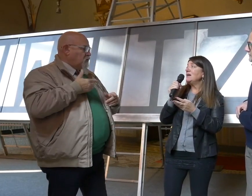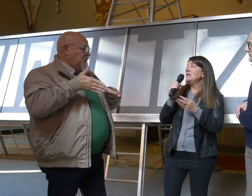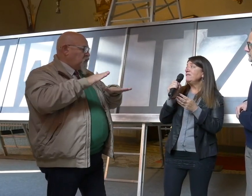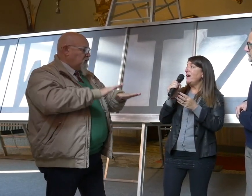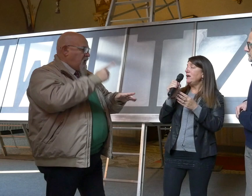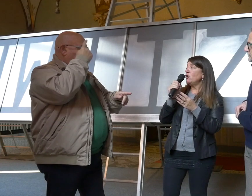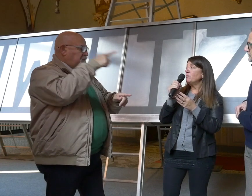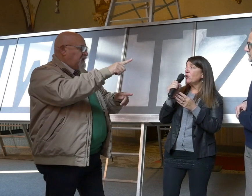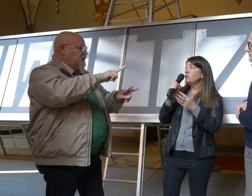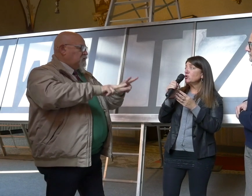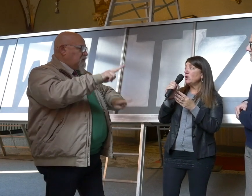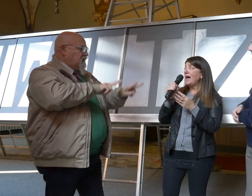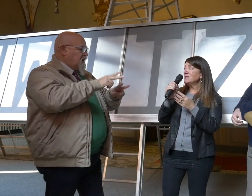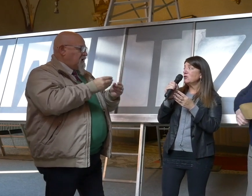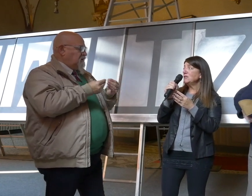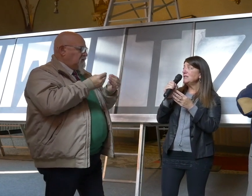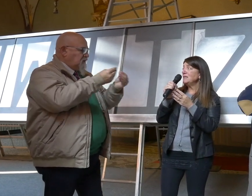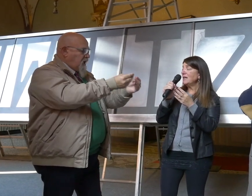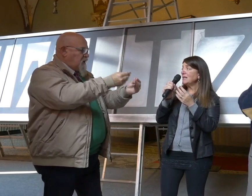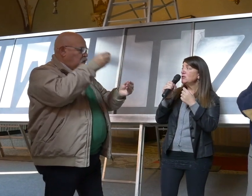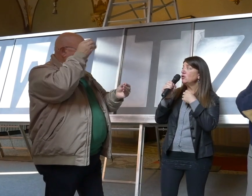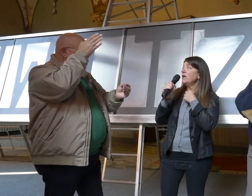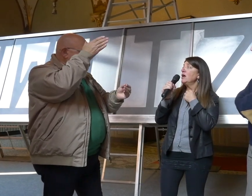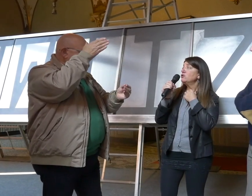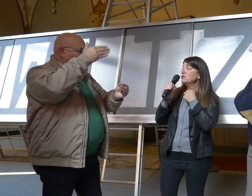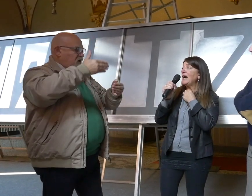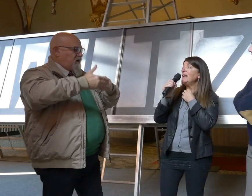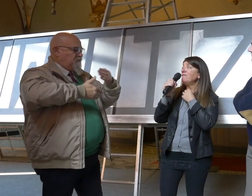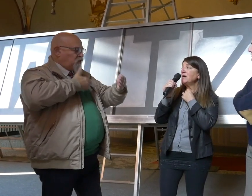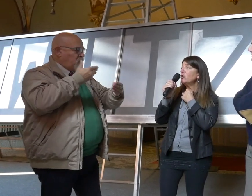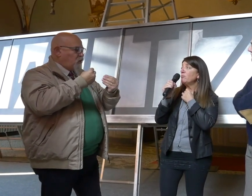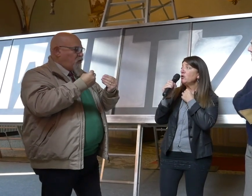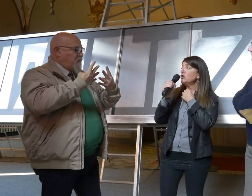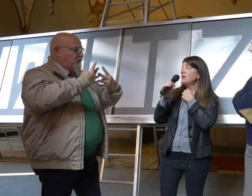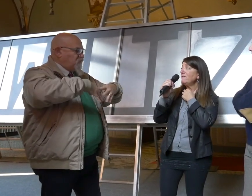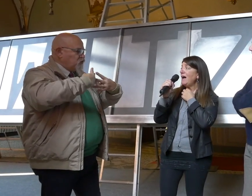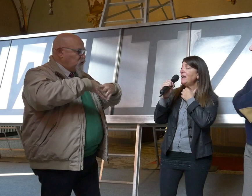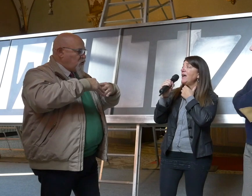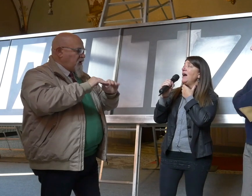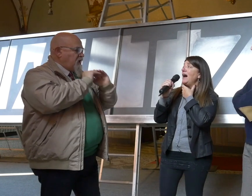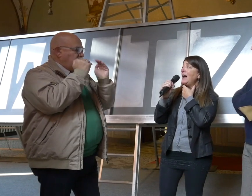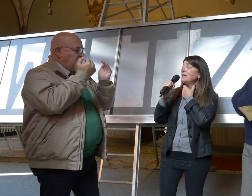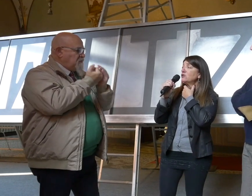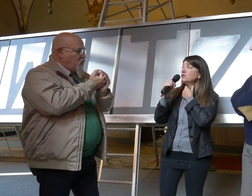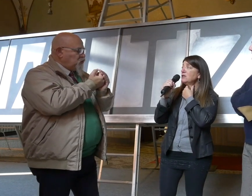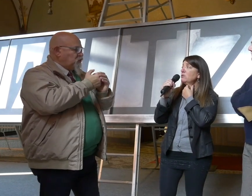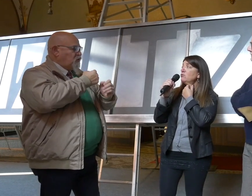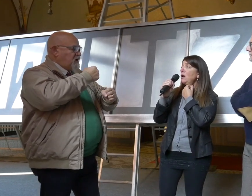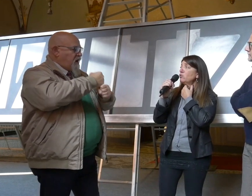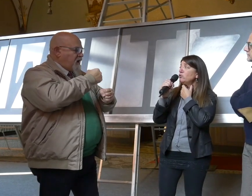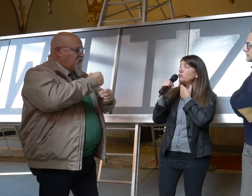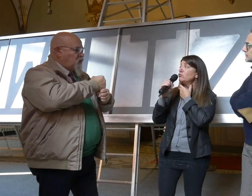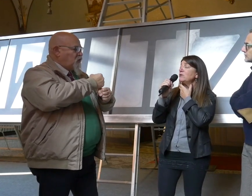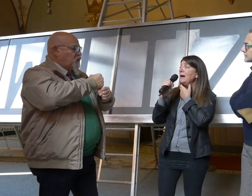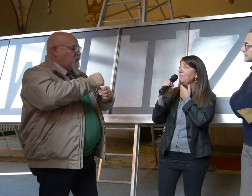a livello proprio scolastico di integrazione totale, affinché loro possano arrivare a conseguire